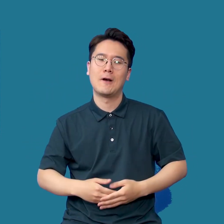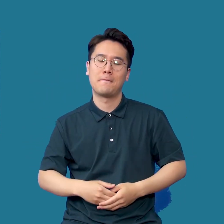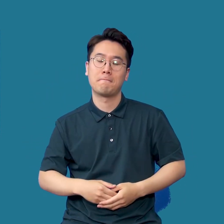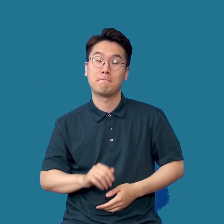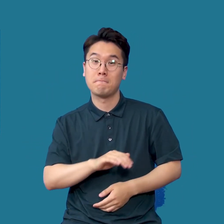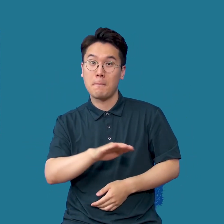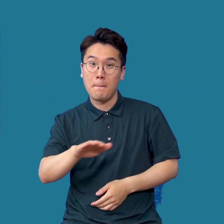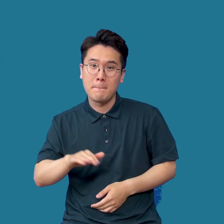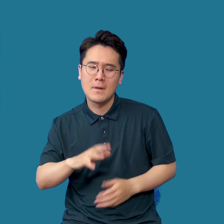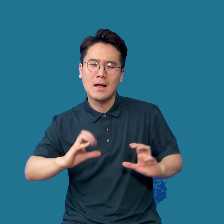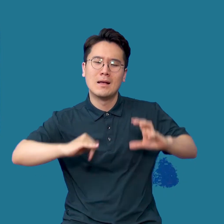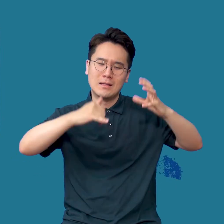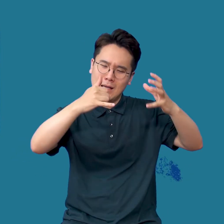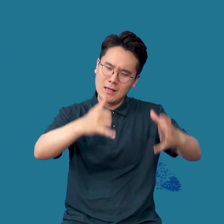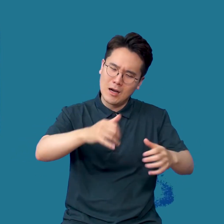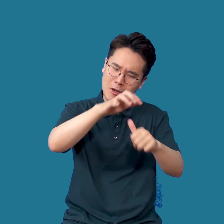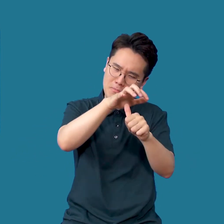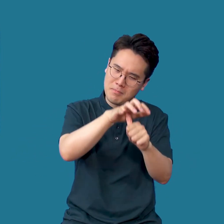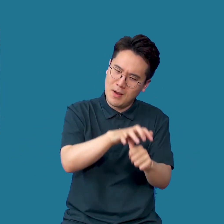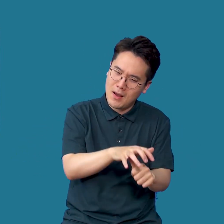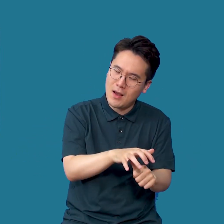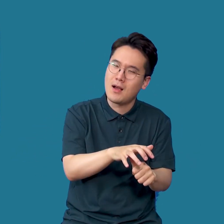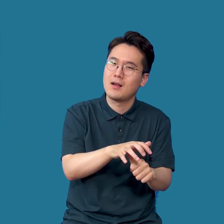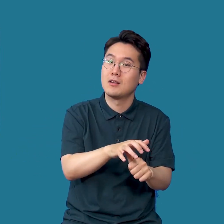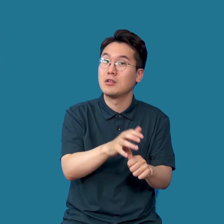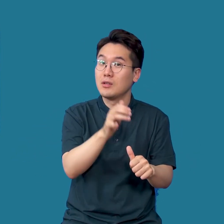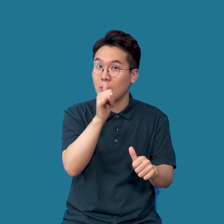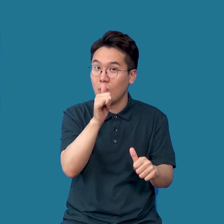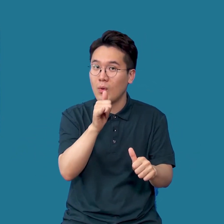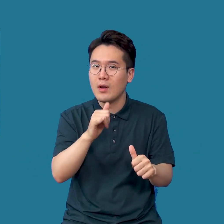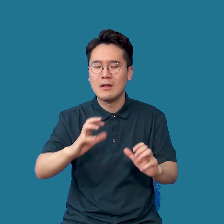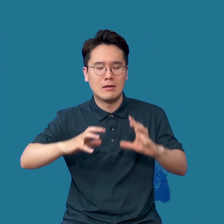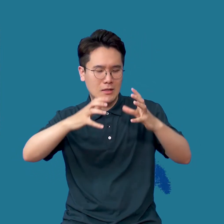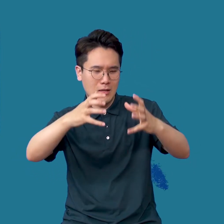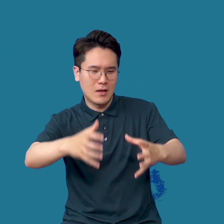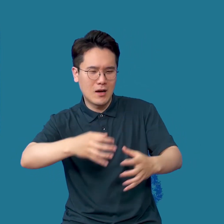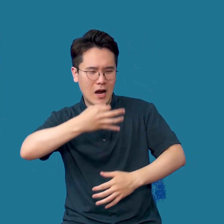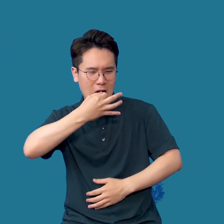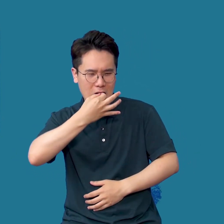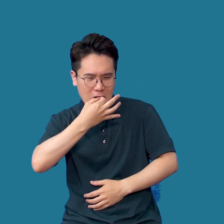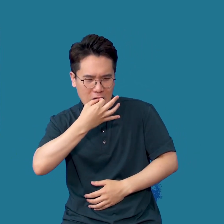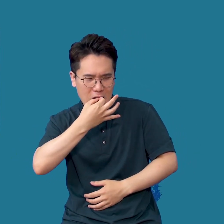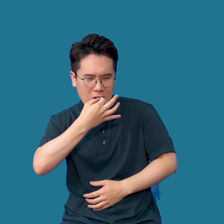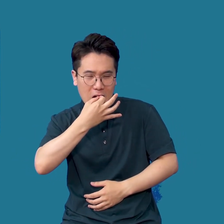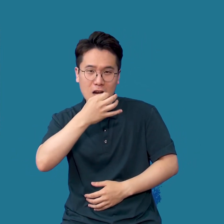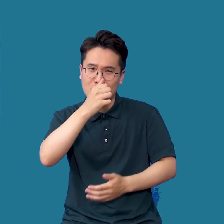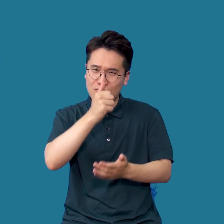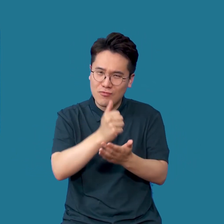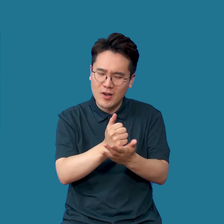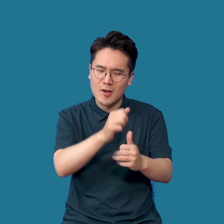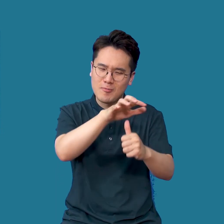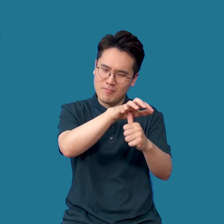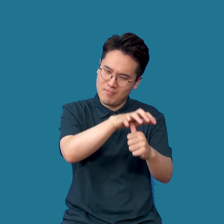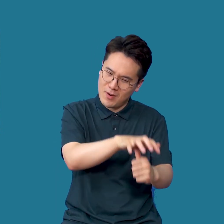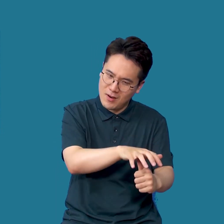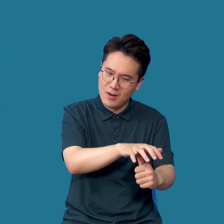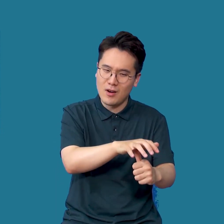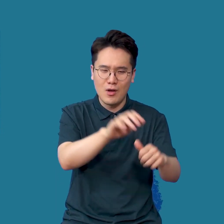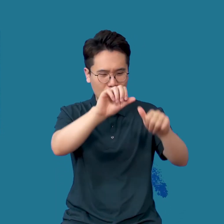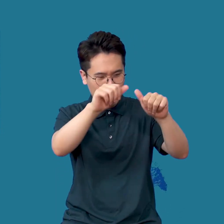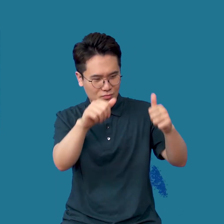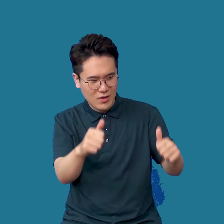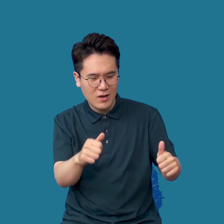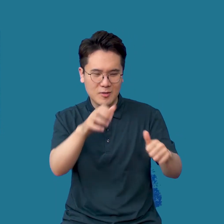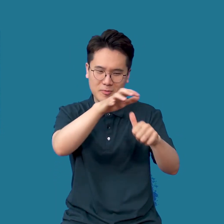욕심에 얽매여 살 때도 있고 세상 정욕에 매여 살 때도 있습니다. 우상에 매여 살 때도 많습니다.